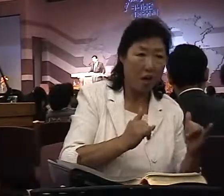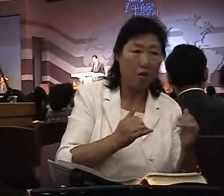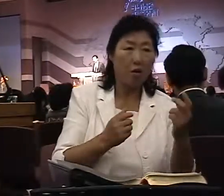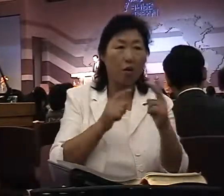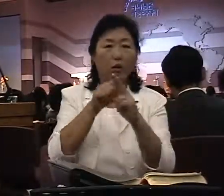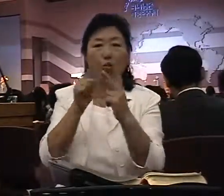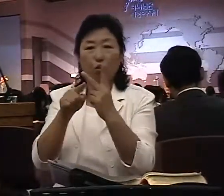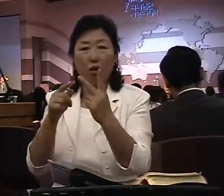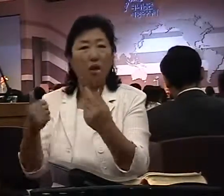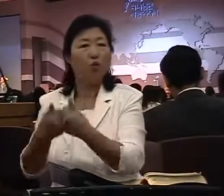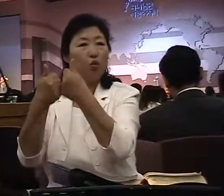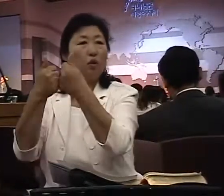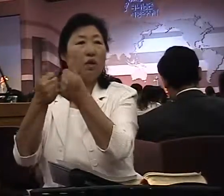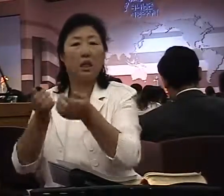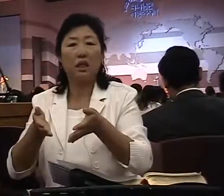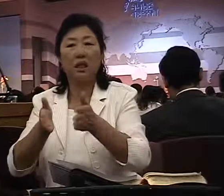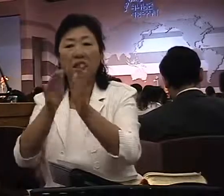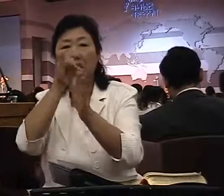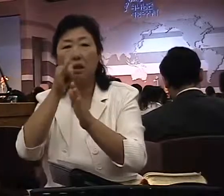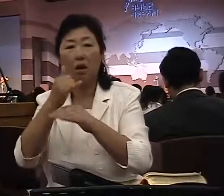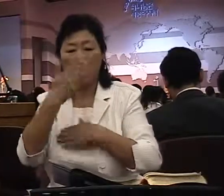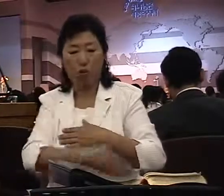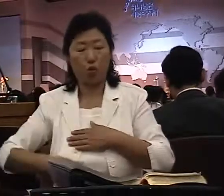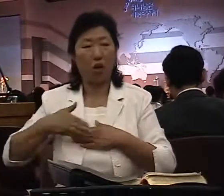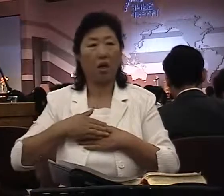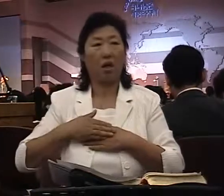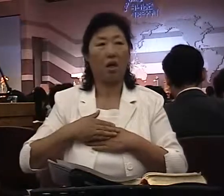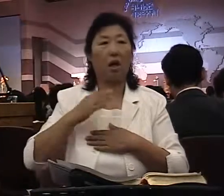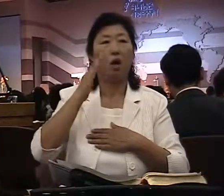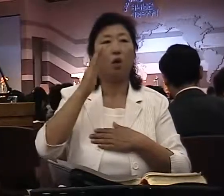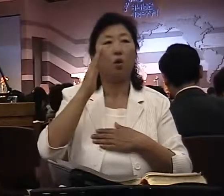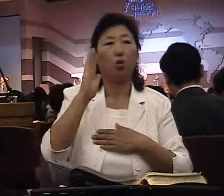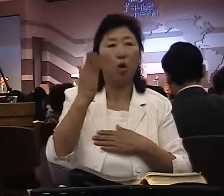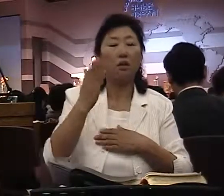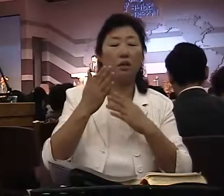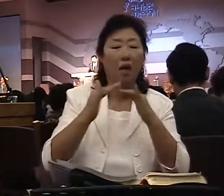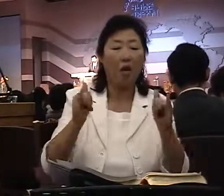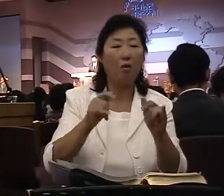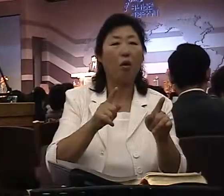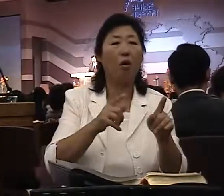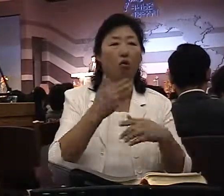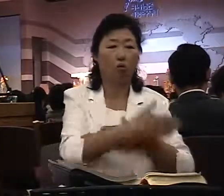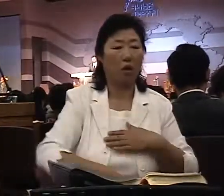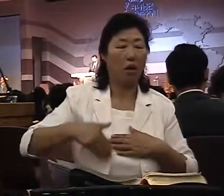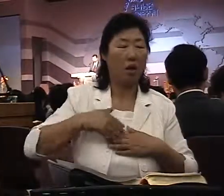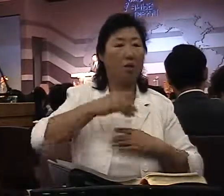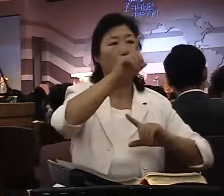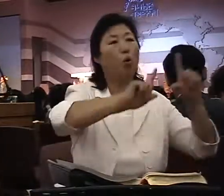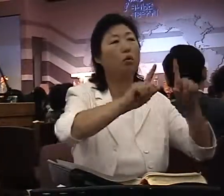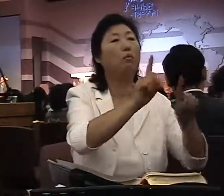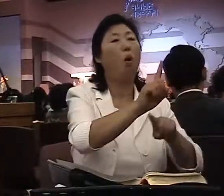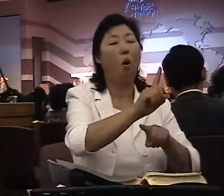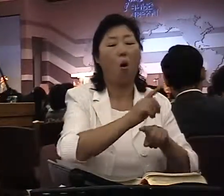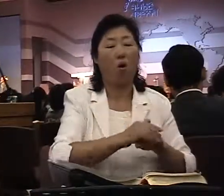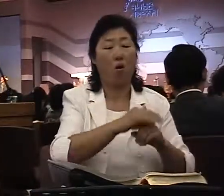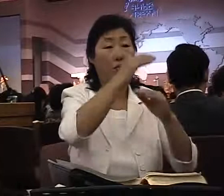있다고 했는데, 육의 사람이 되는 경우 그 육의 모습이 무엇인가, 여기 쭉 나와 있는 그